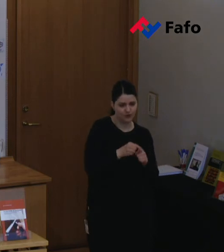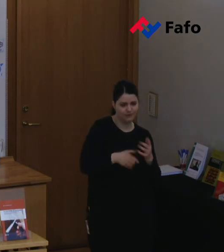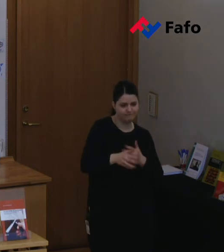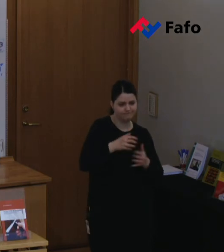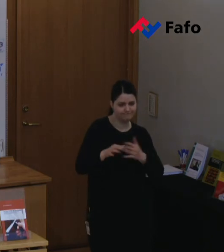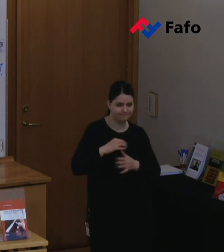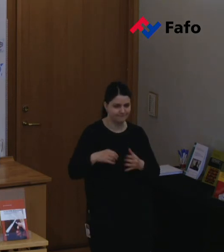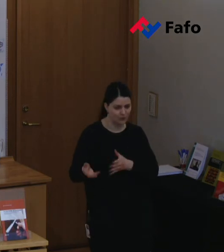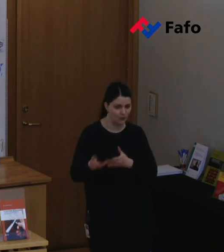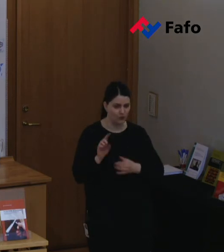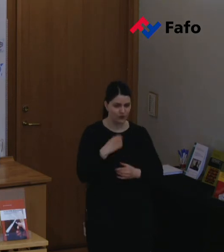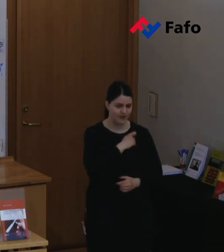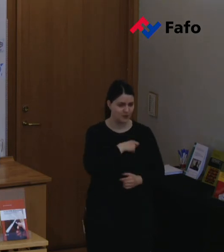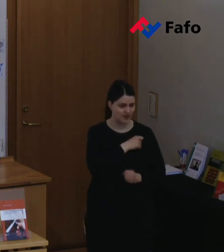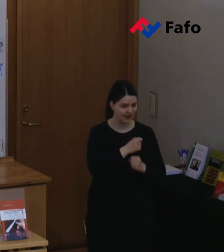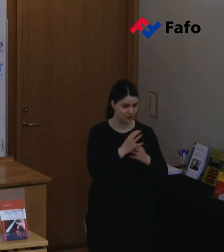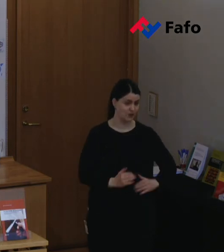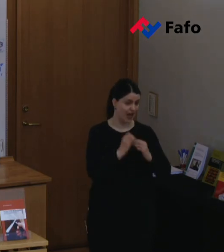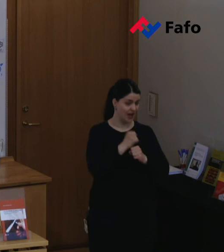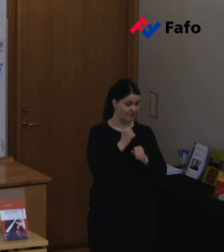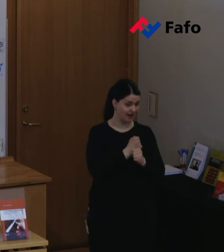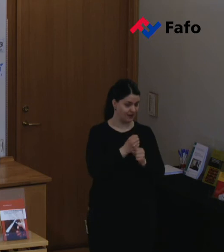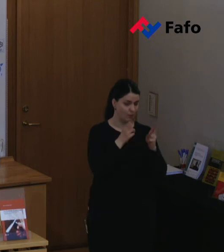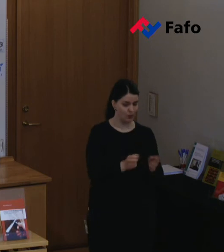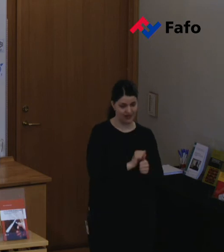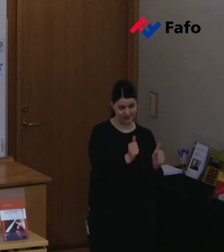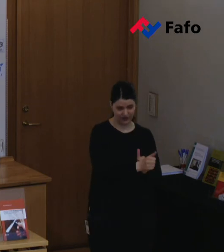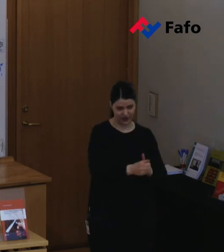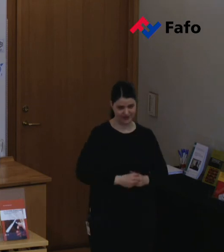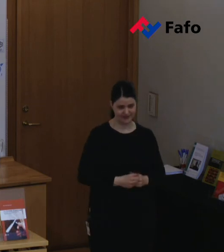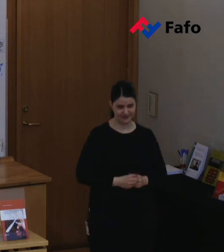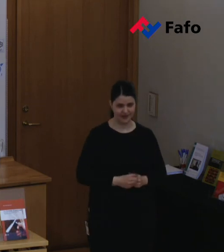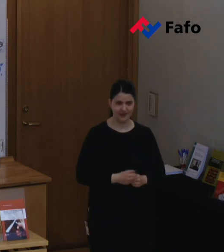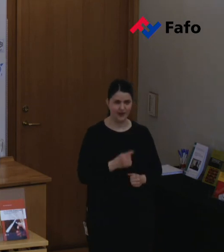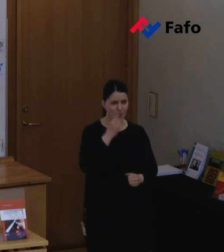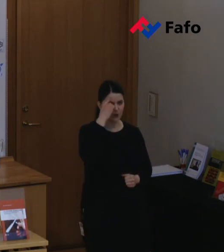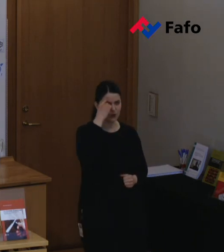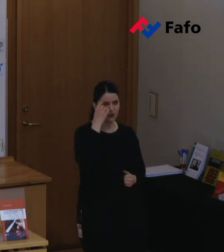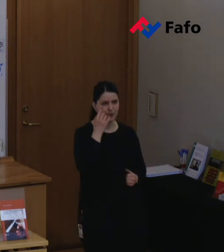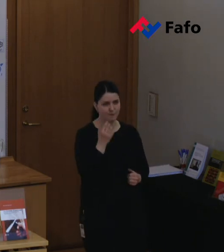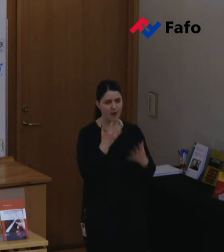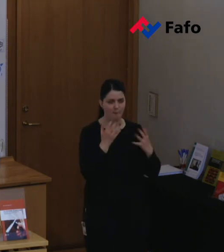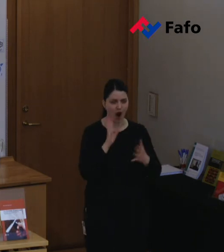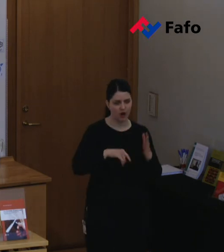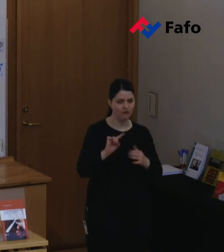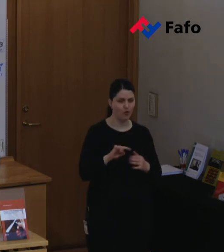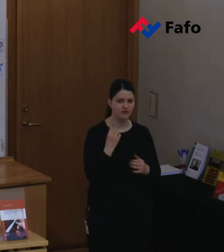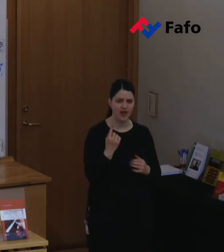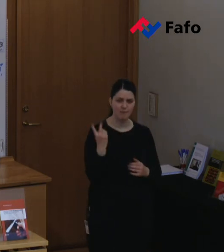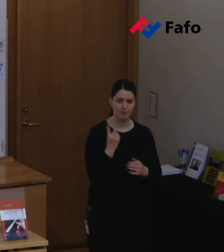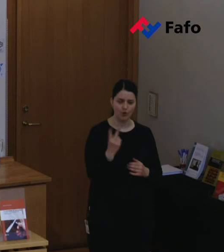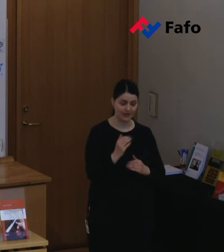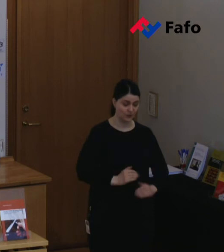nå oss, sosialarbeidere og brukerrepresentanter. Og jeg tror mange av oss, både